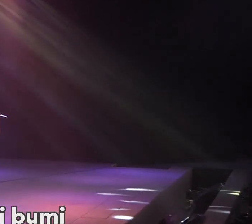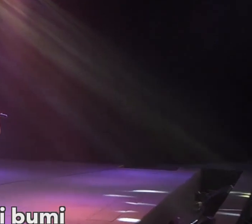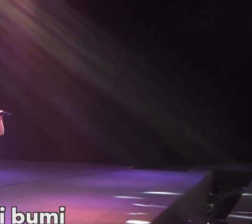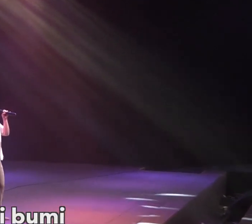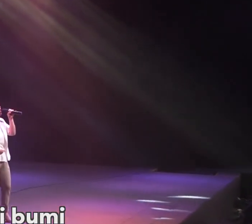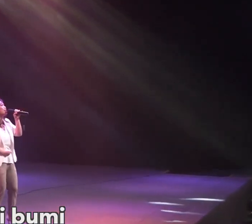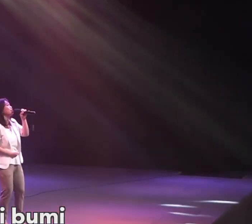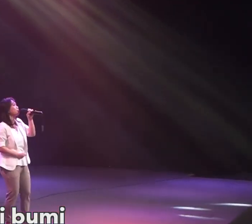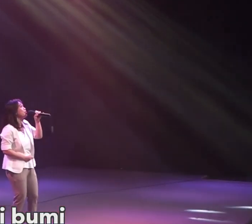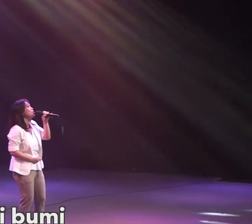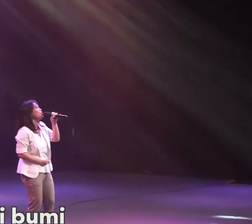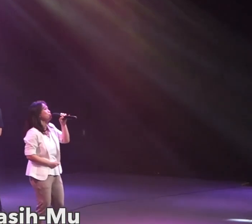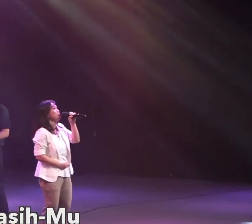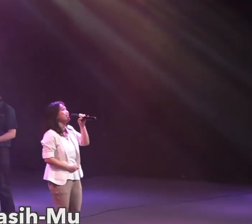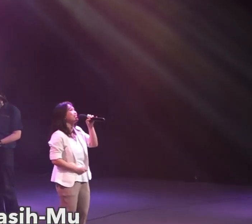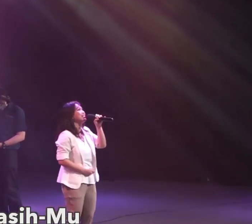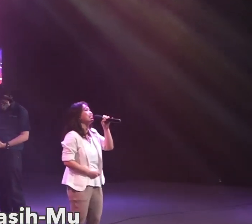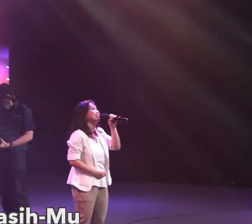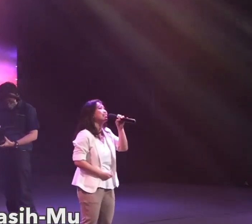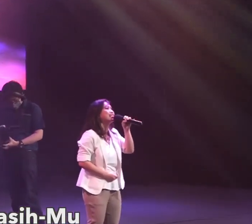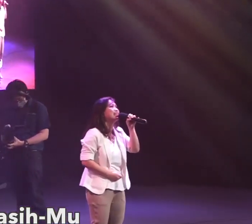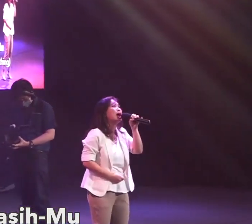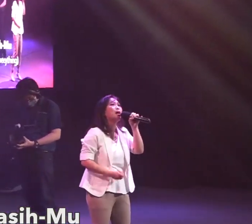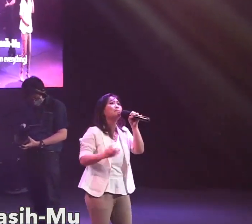langit dari bumi,